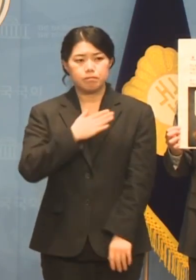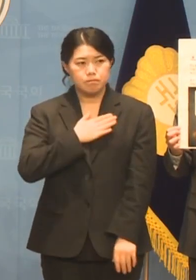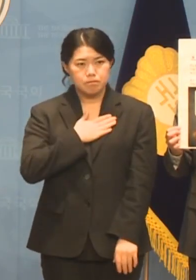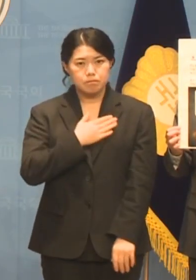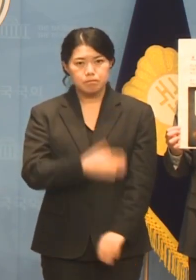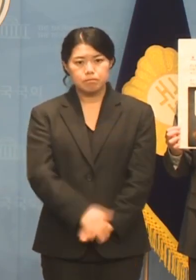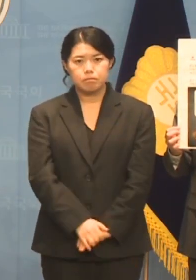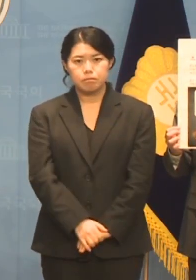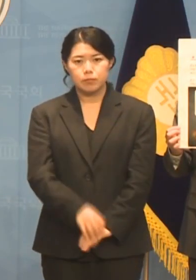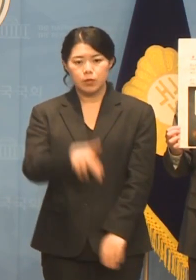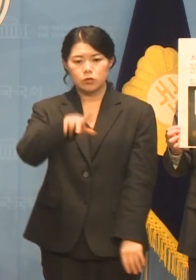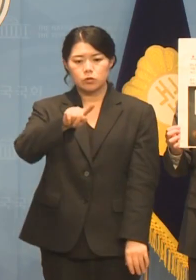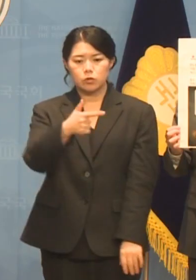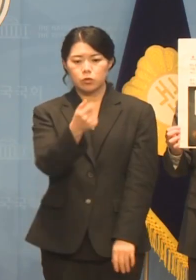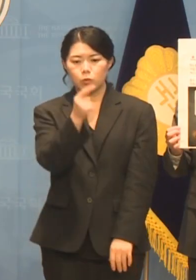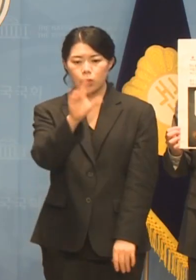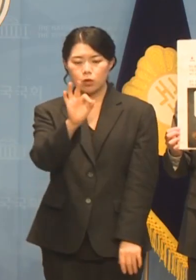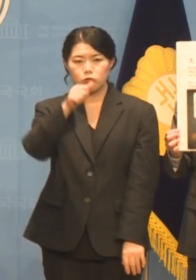그동안 전광훈